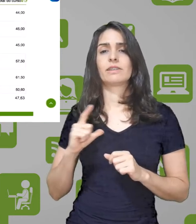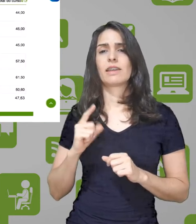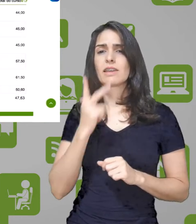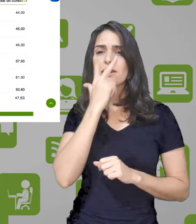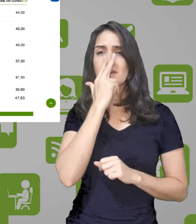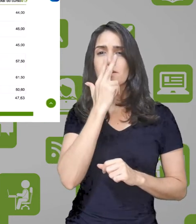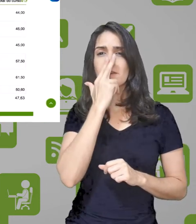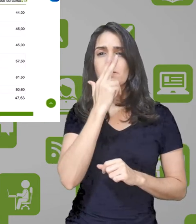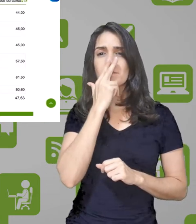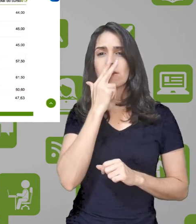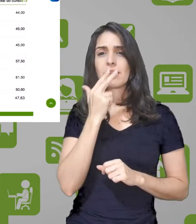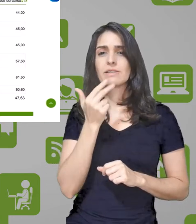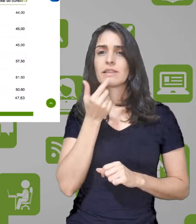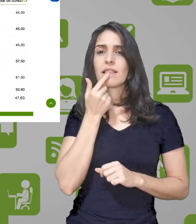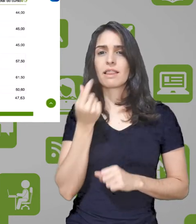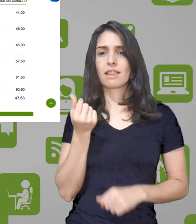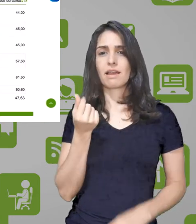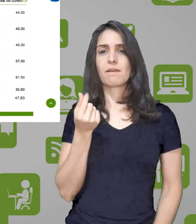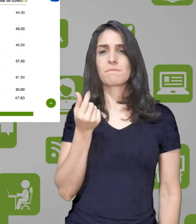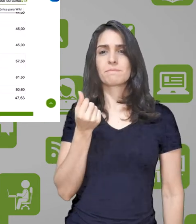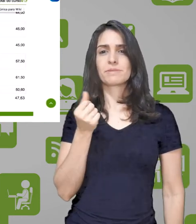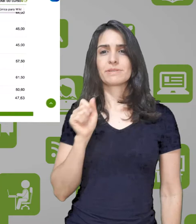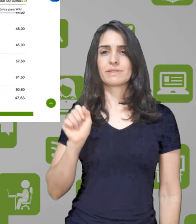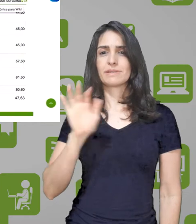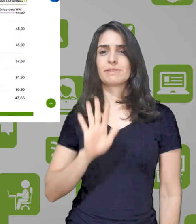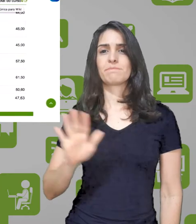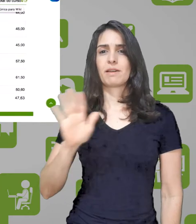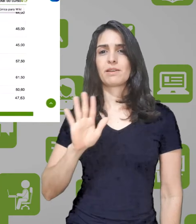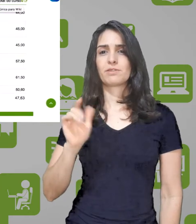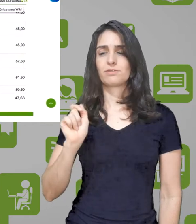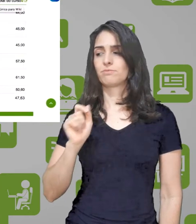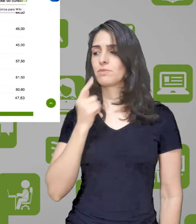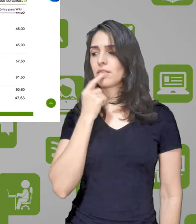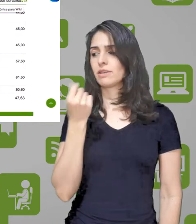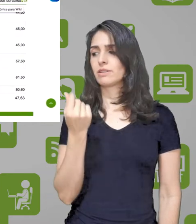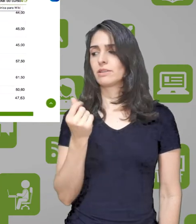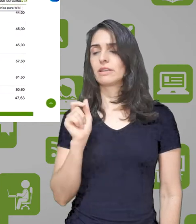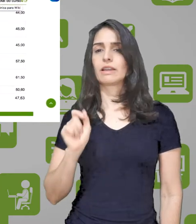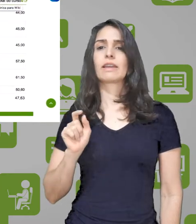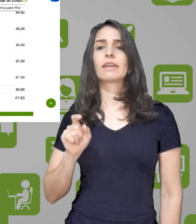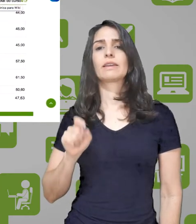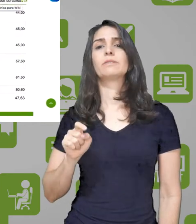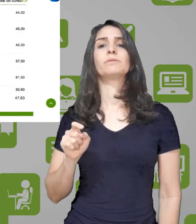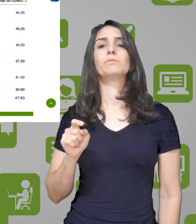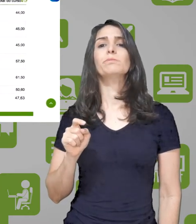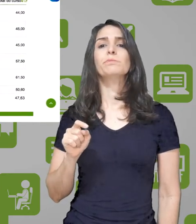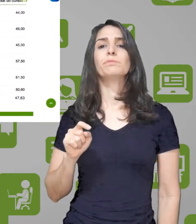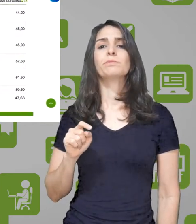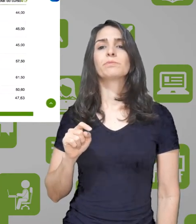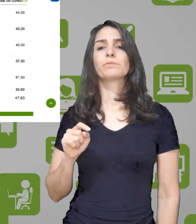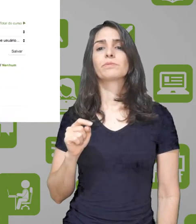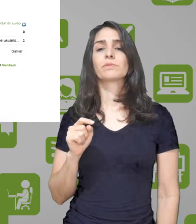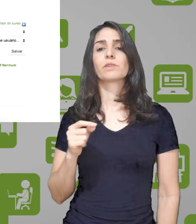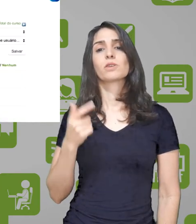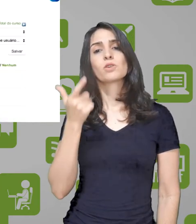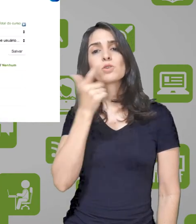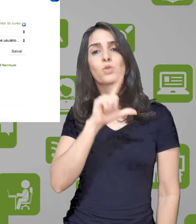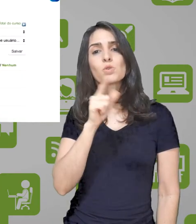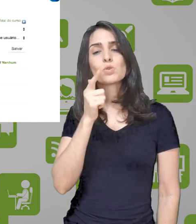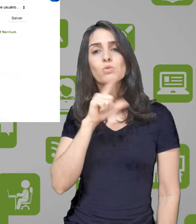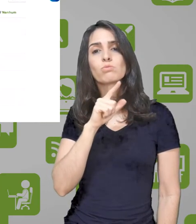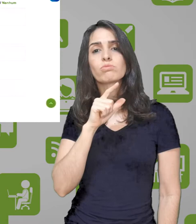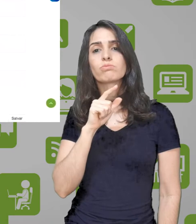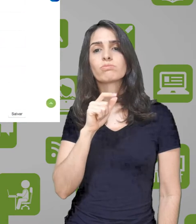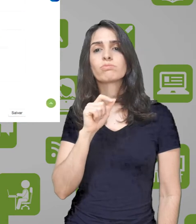aqui onde tem parecendo um lapisinho né então vou clicar nessa nesse lapizinho